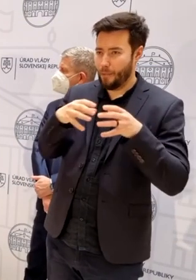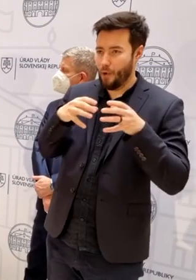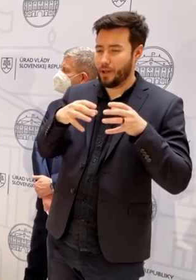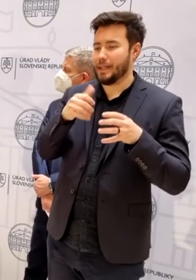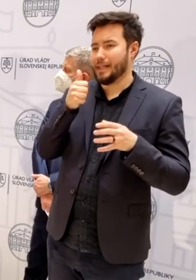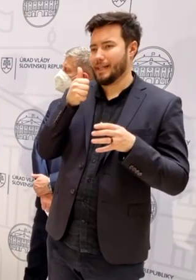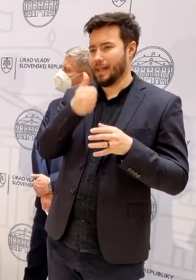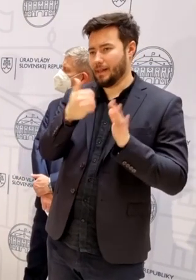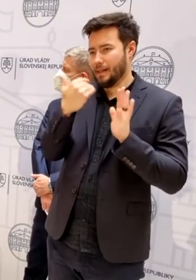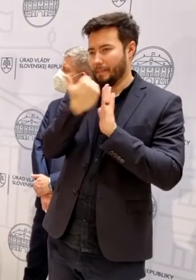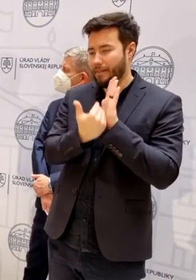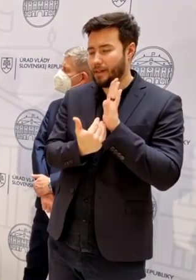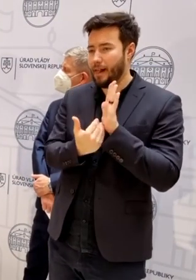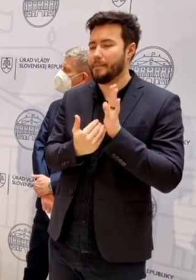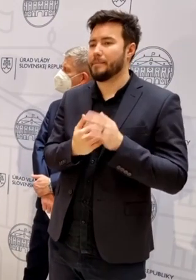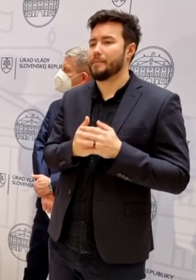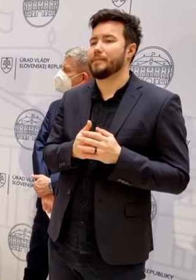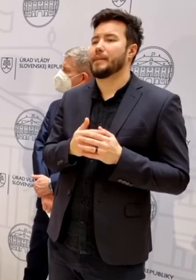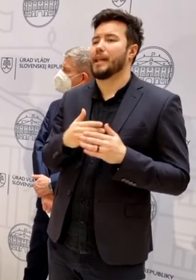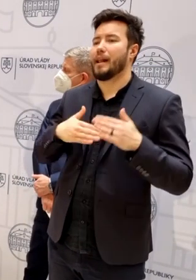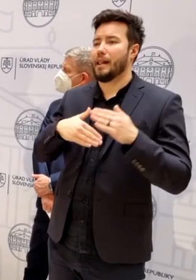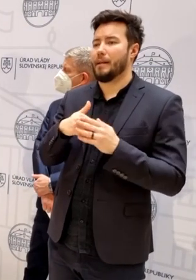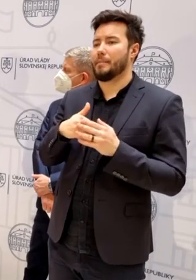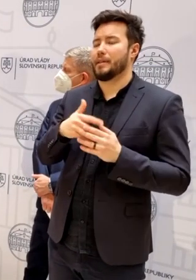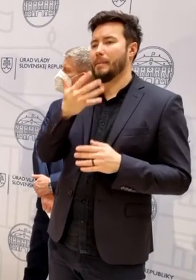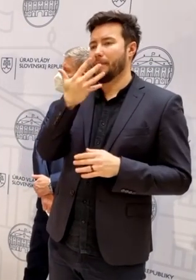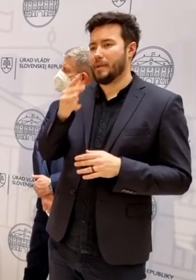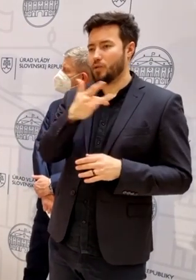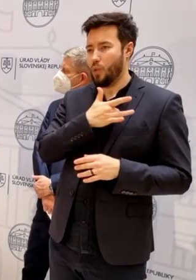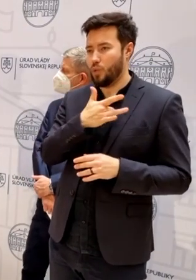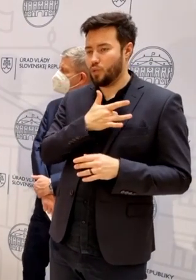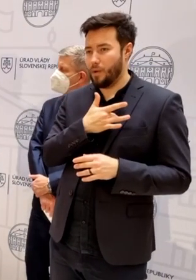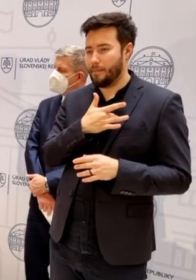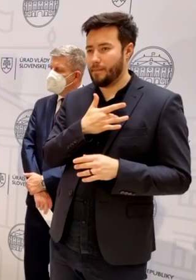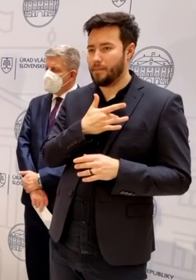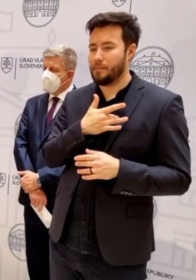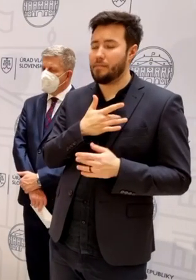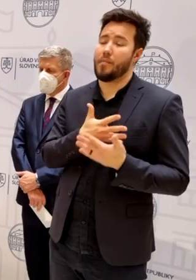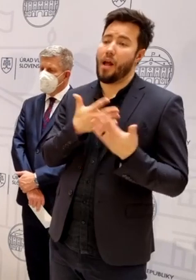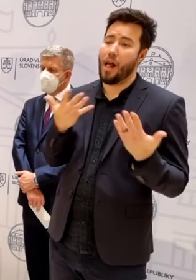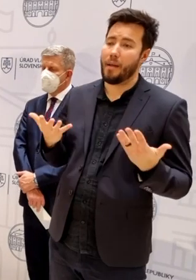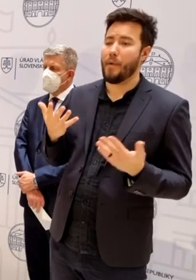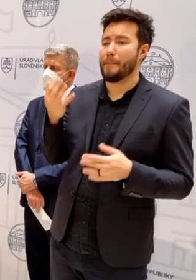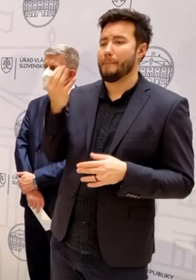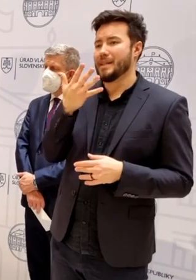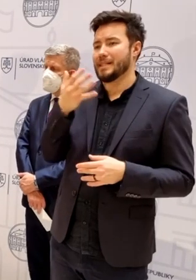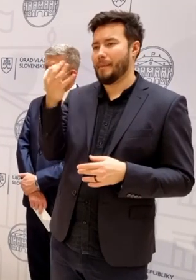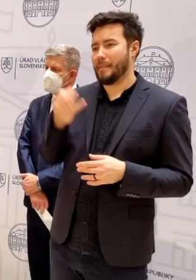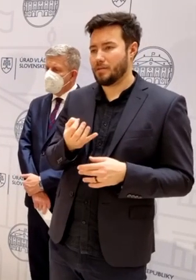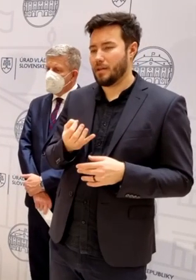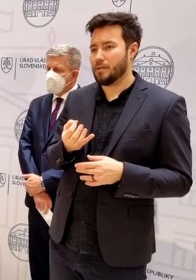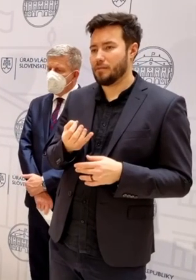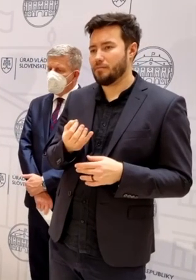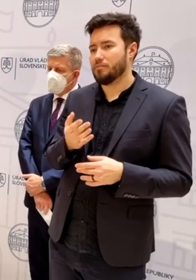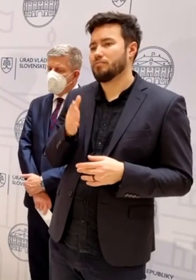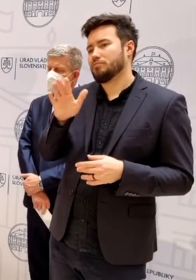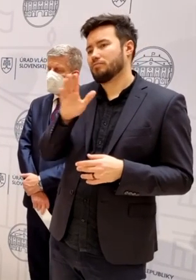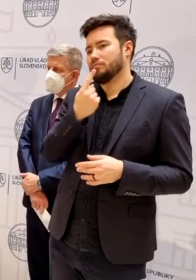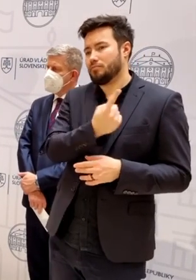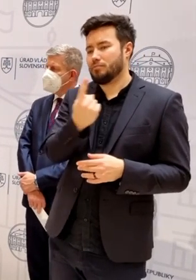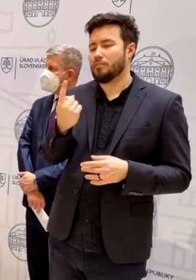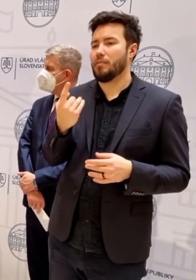tam bude limit 500 osôb alebo 50% podľa toho, čo je výhodnejšie pre